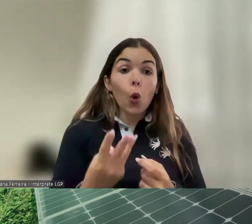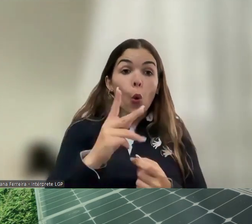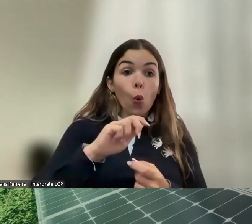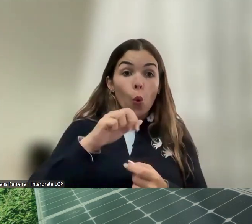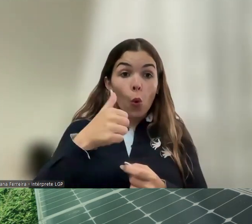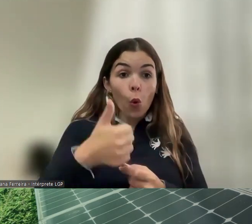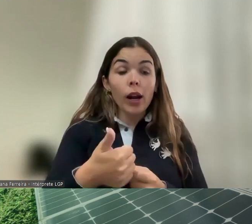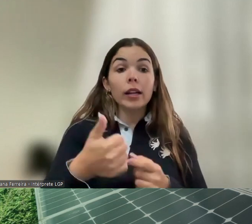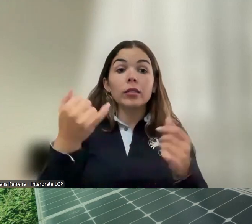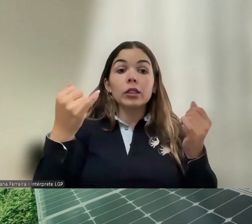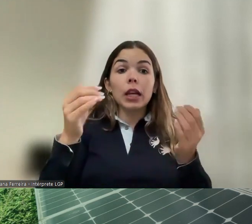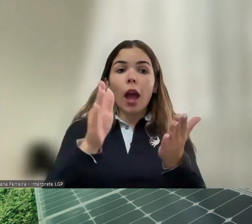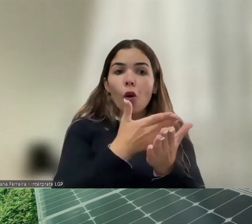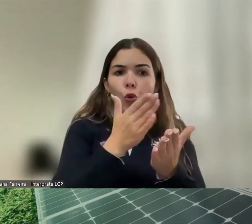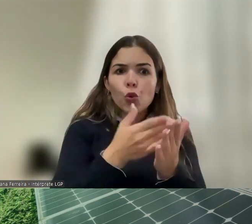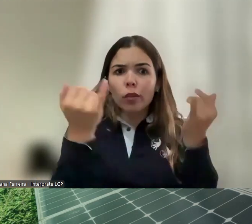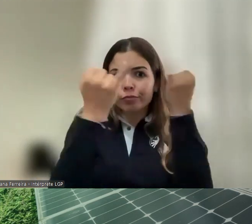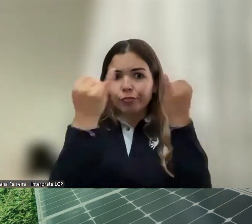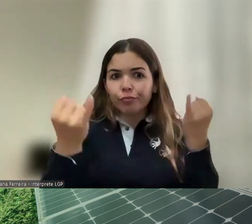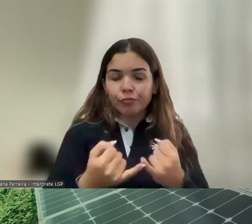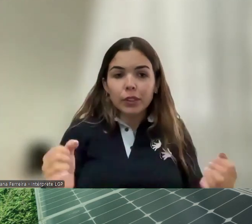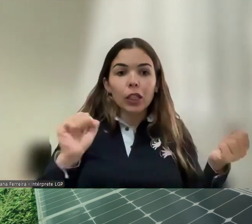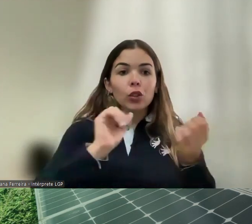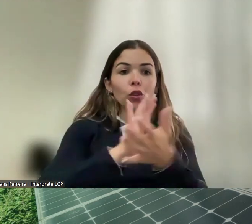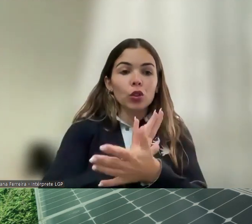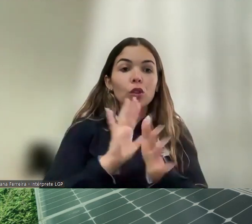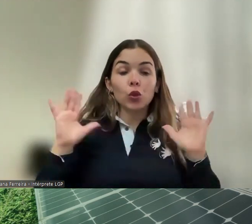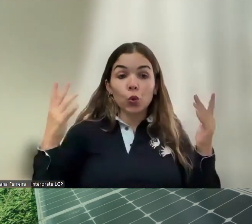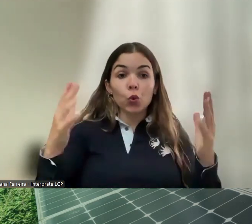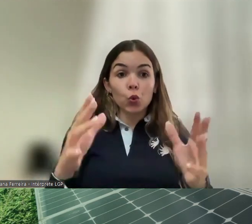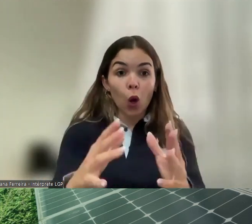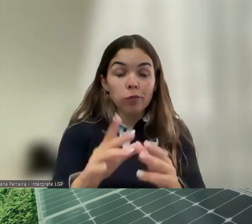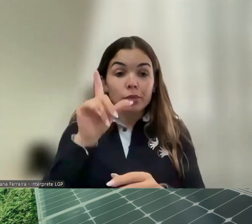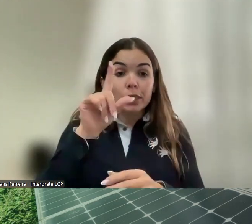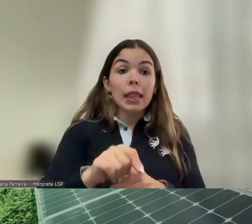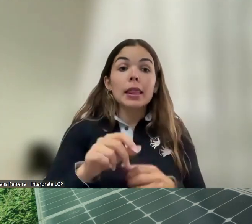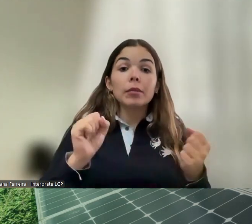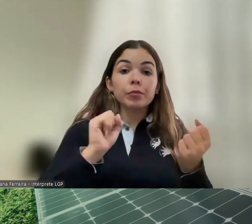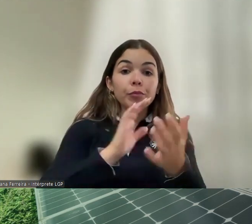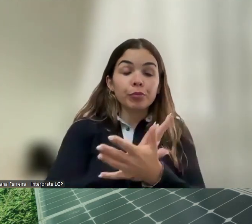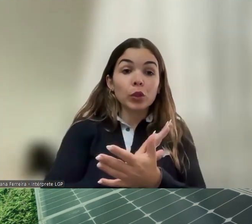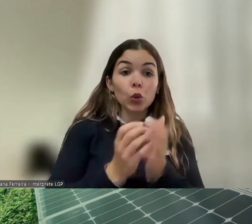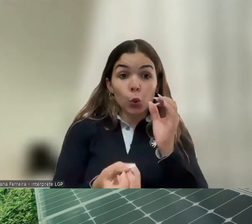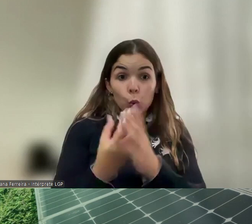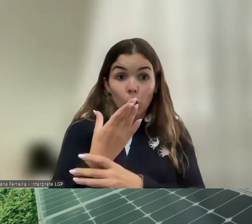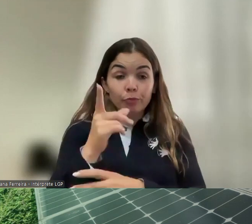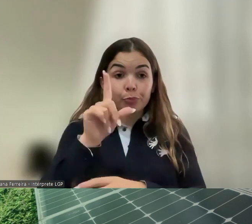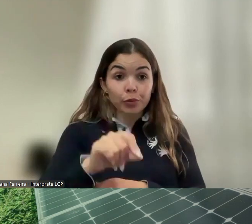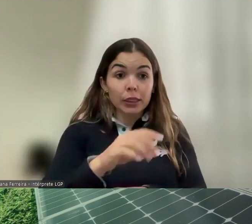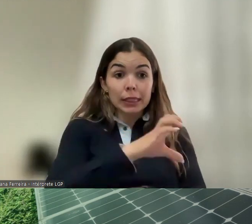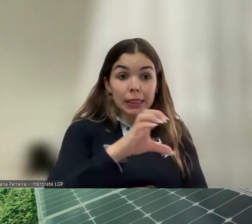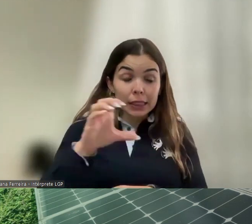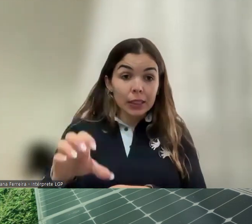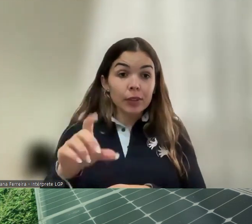revistas internacionais como o Journal Environmental Policy and Planning, o Journal of Cleaner Production, Science of the